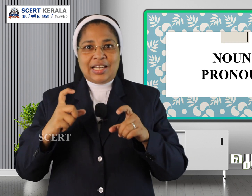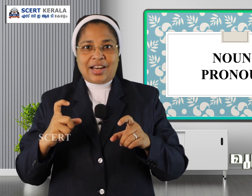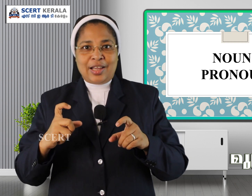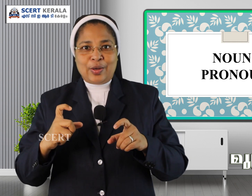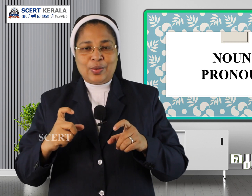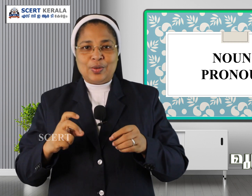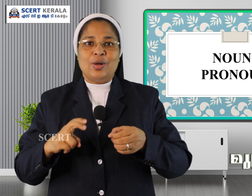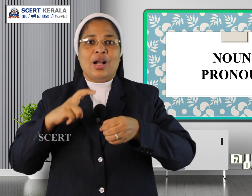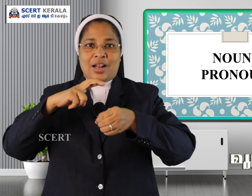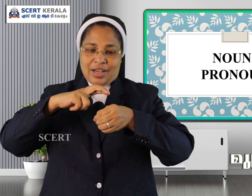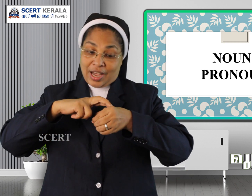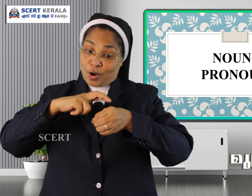ക്ലിയർ ആയല്ലോ? നൗൺ,